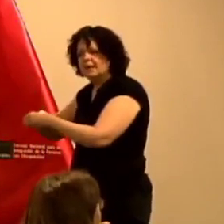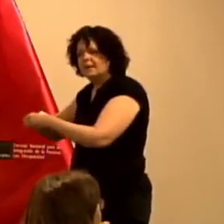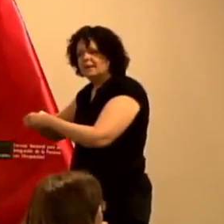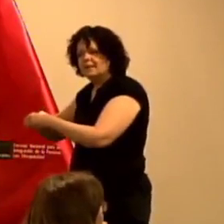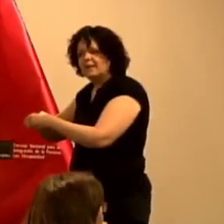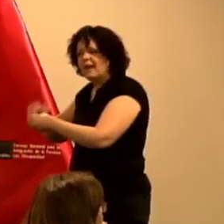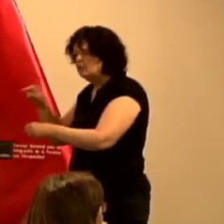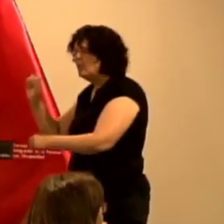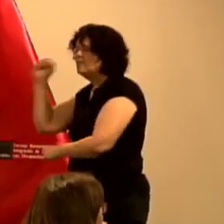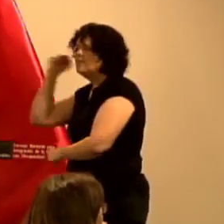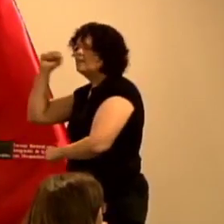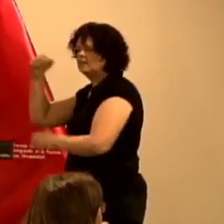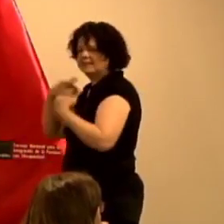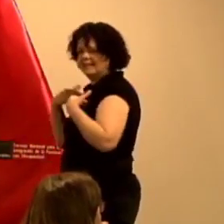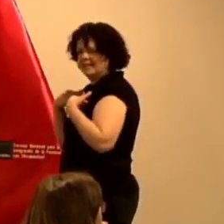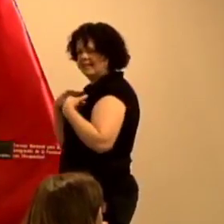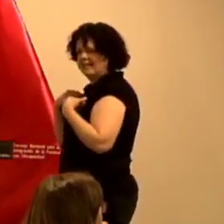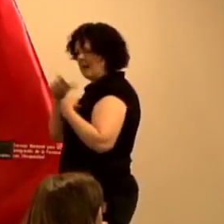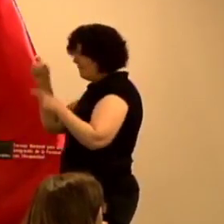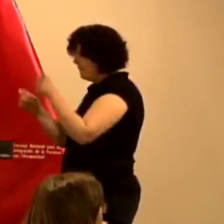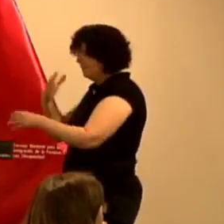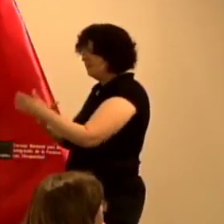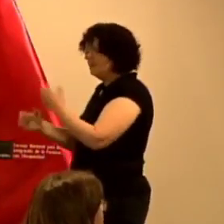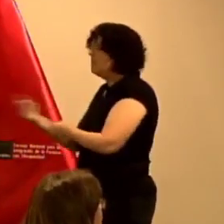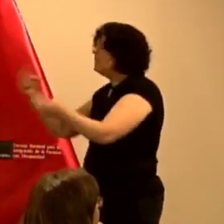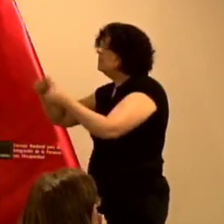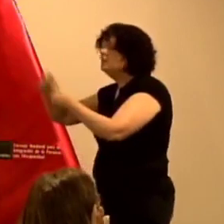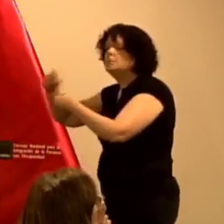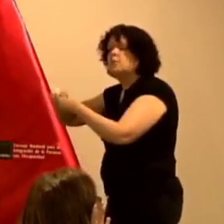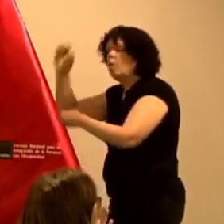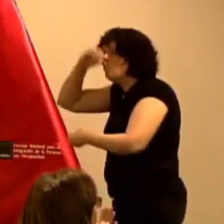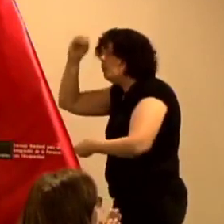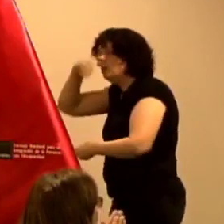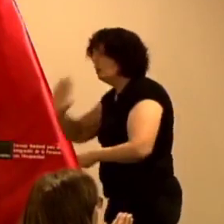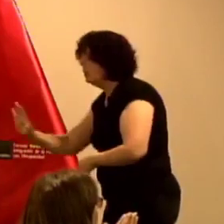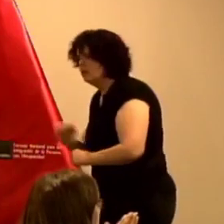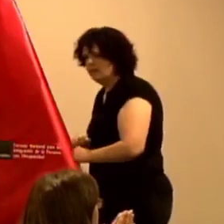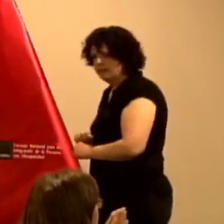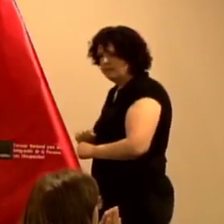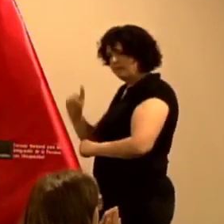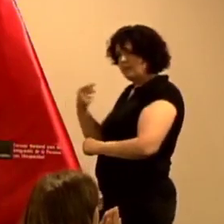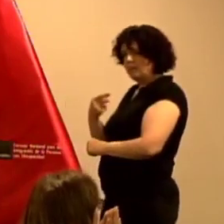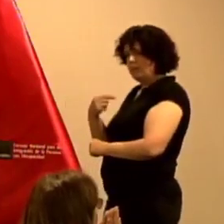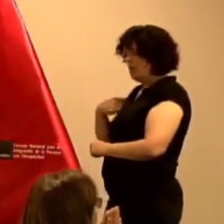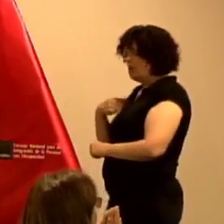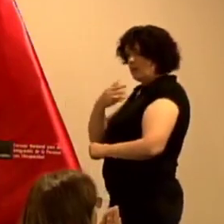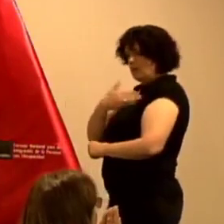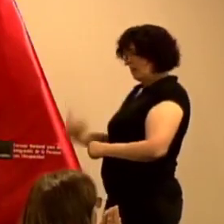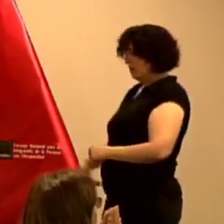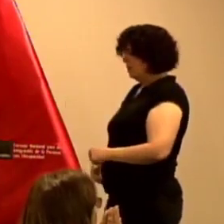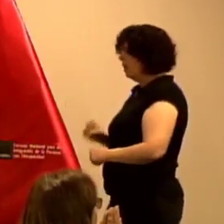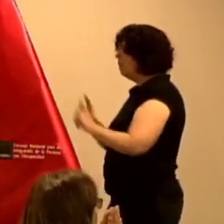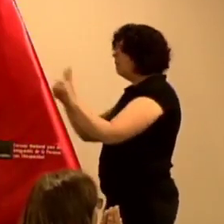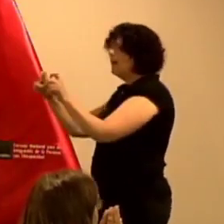por derecho, ¿cierto? Tienen que estar involucrados y es más, la información se debe recoger principalmente de ellos. Y